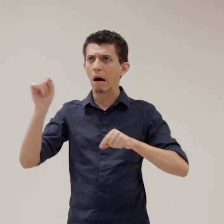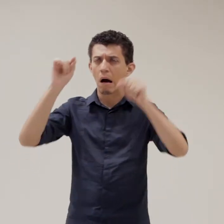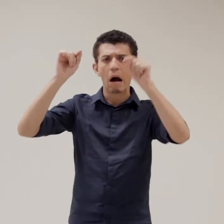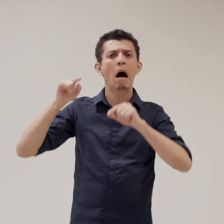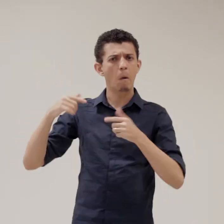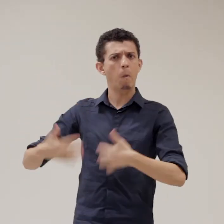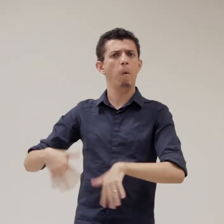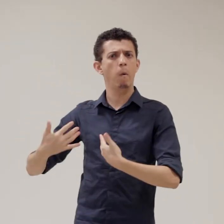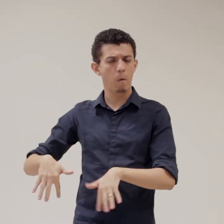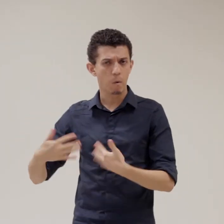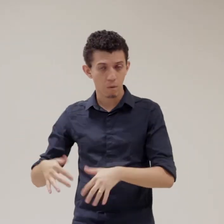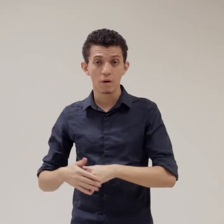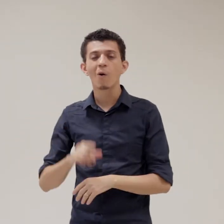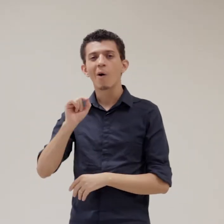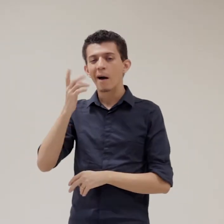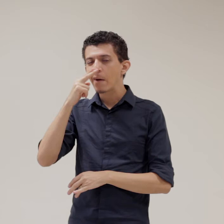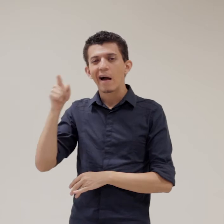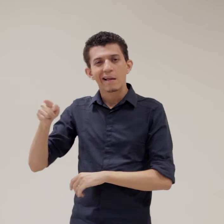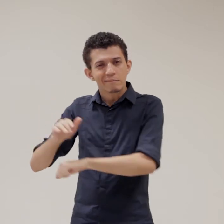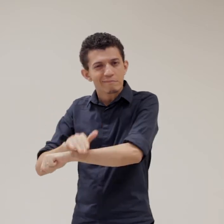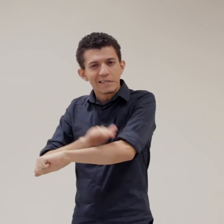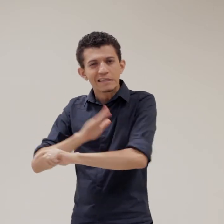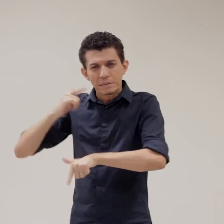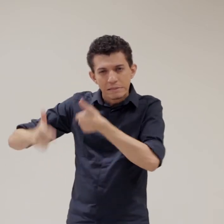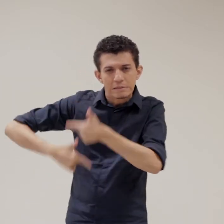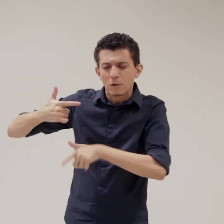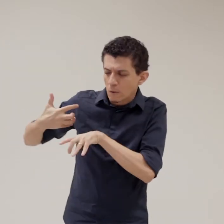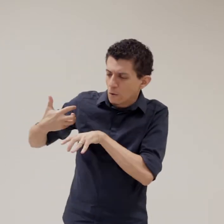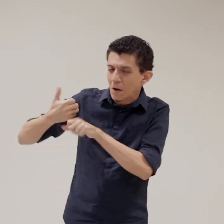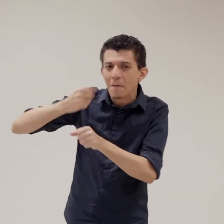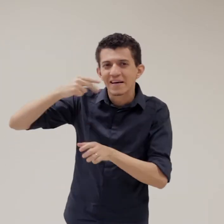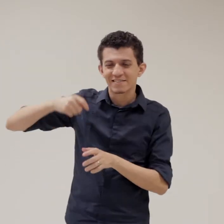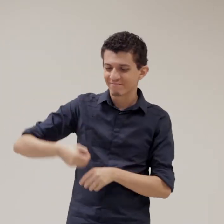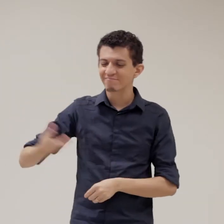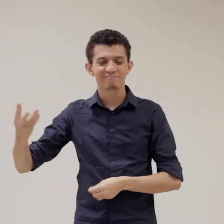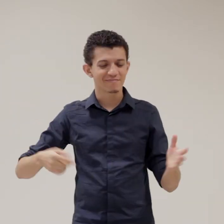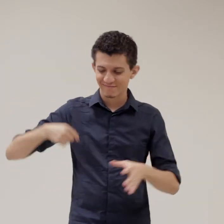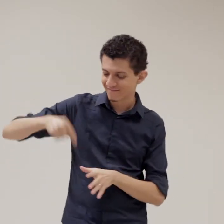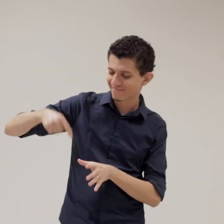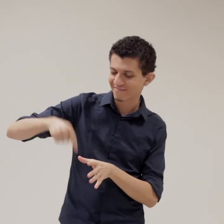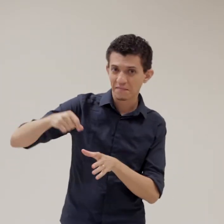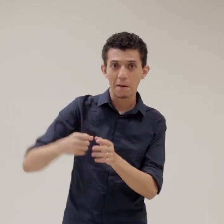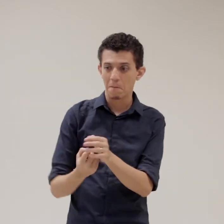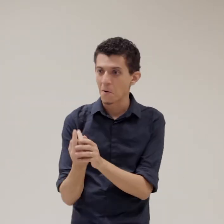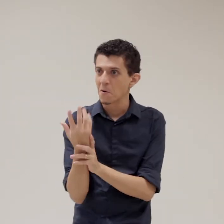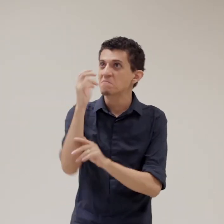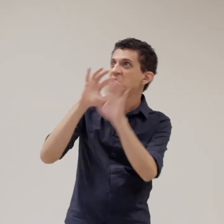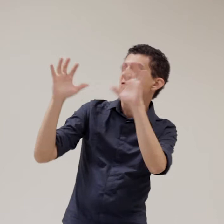Silas Andrade conviveu com Patterson e foi bastante influenciado por ele. Nasci em um lar cristão muito comprometido com o